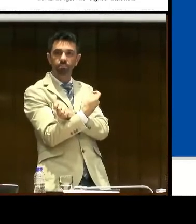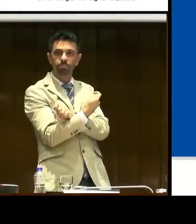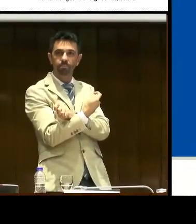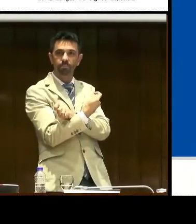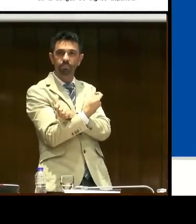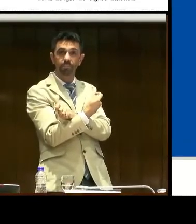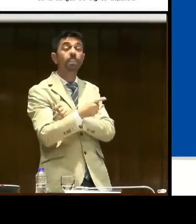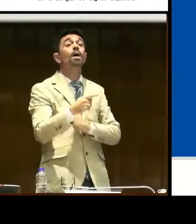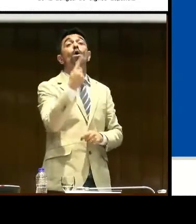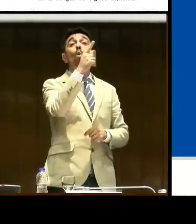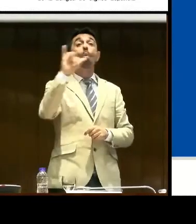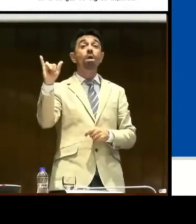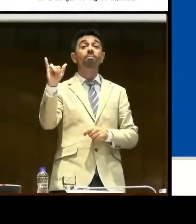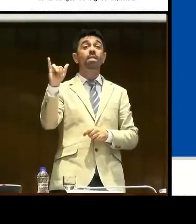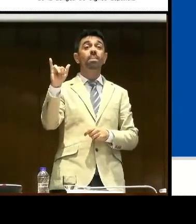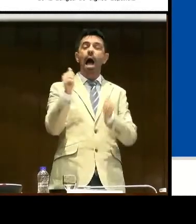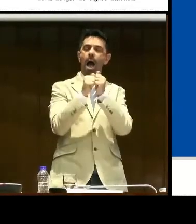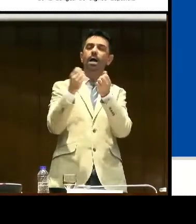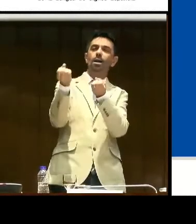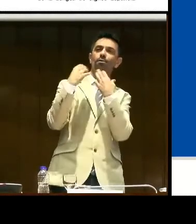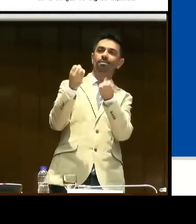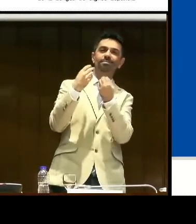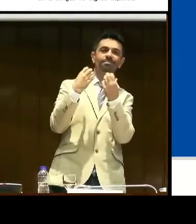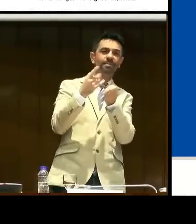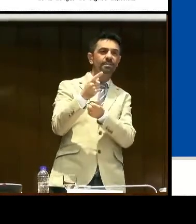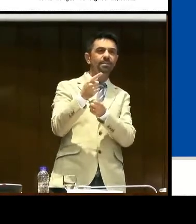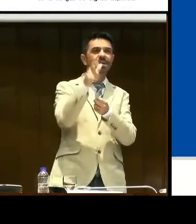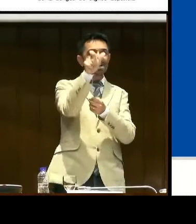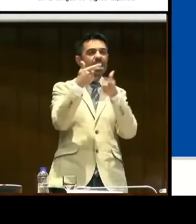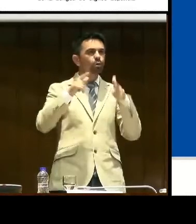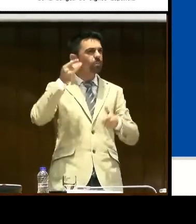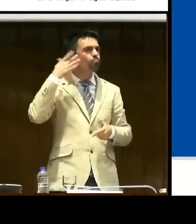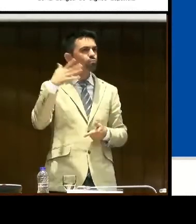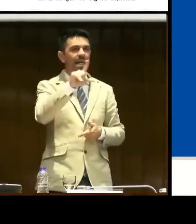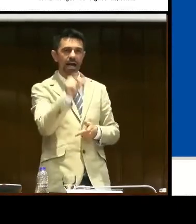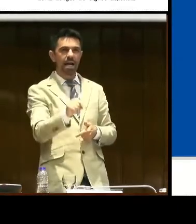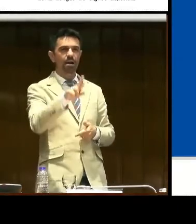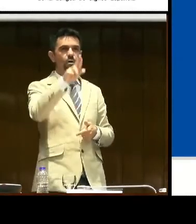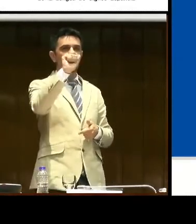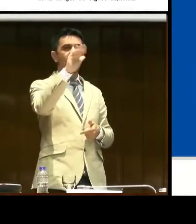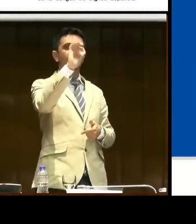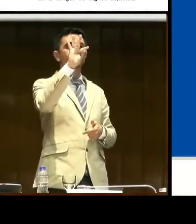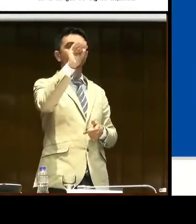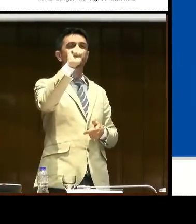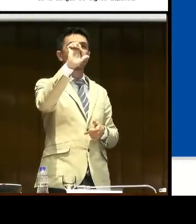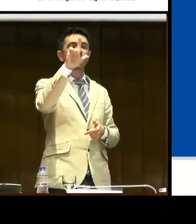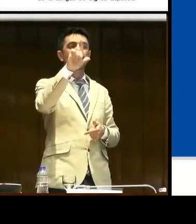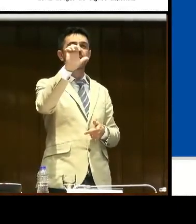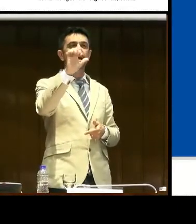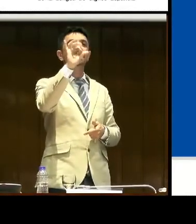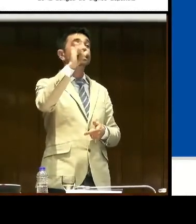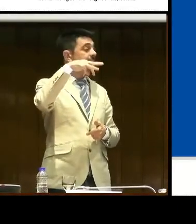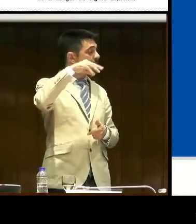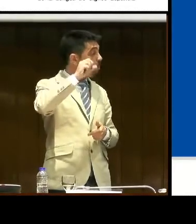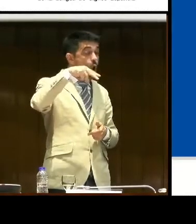En cierta ocasión, el lingüista italiano Raffaele Simone mencionó en un congreso de la época